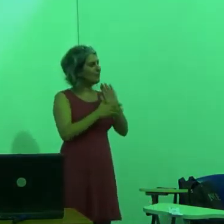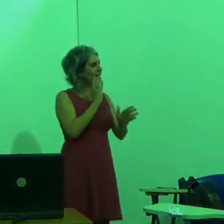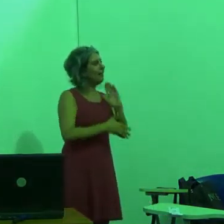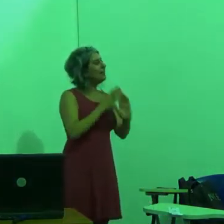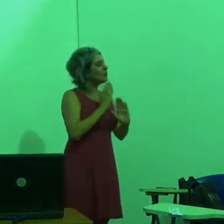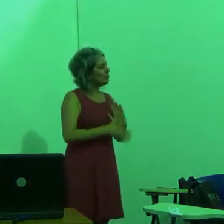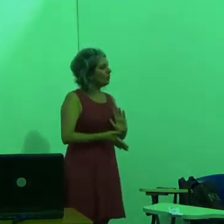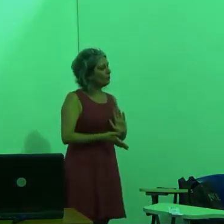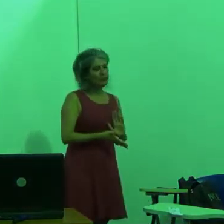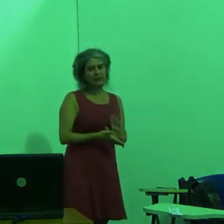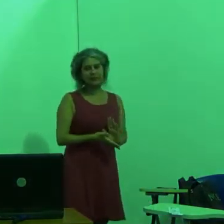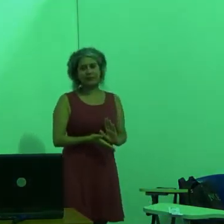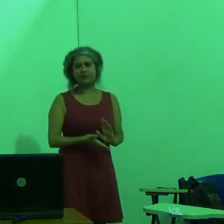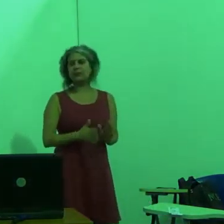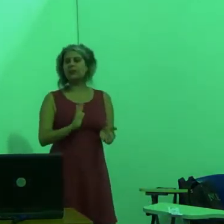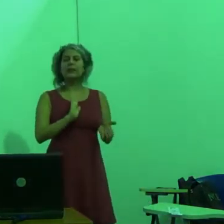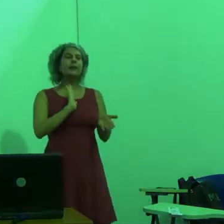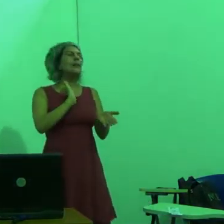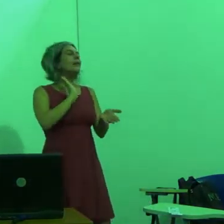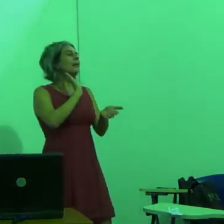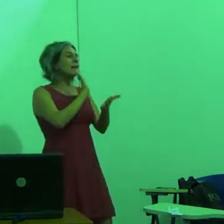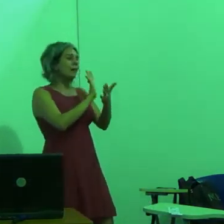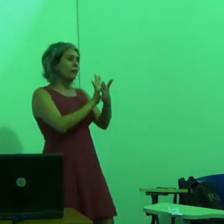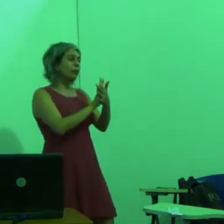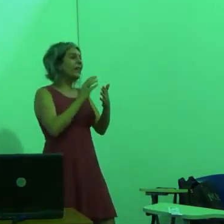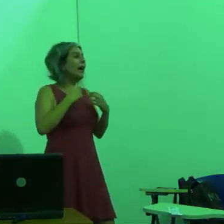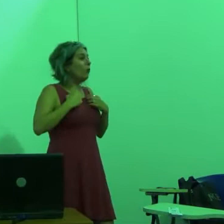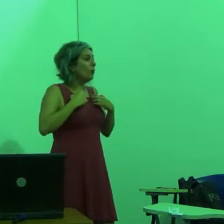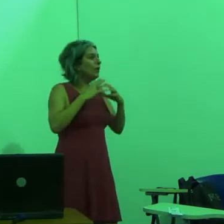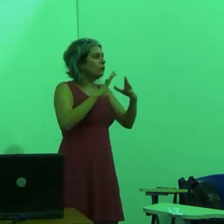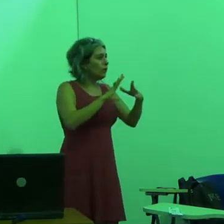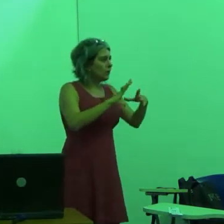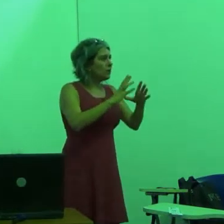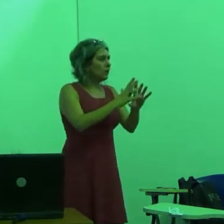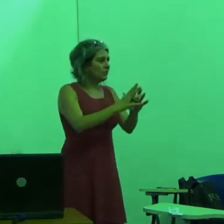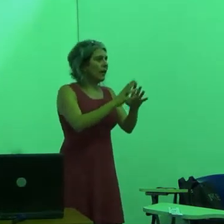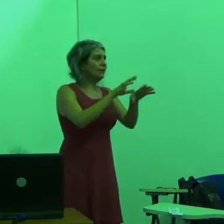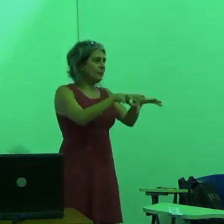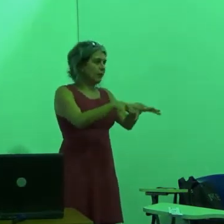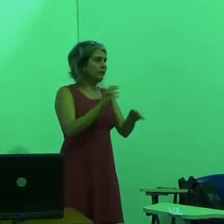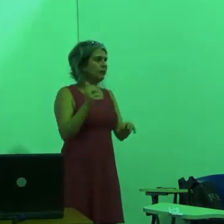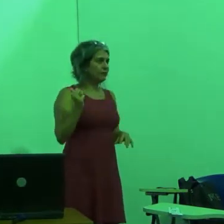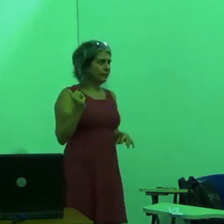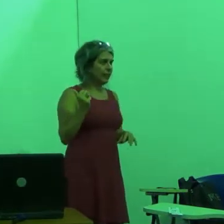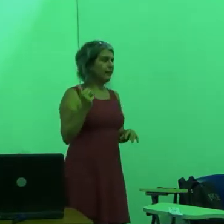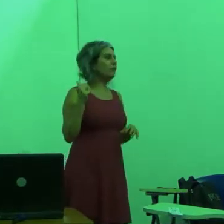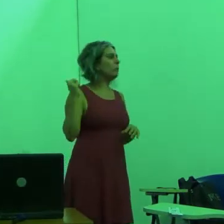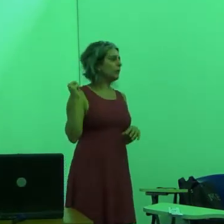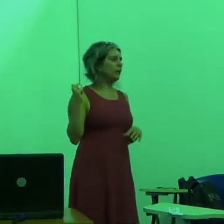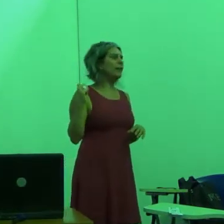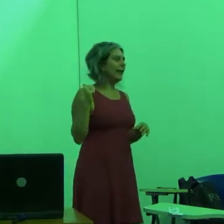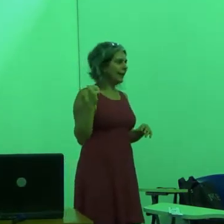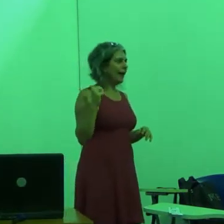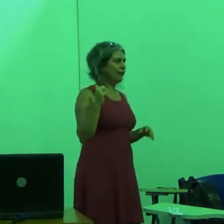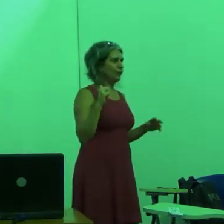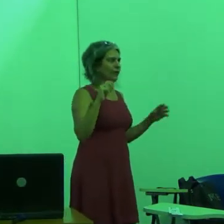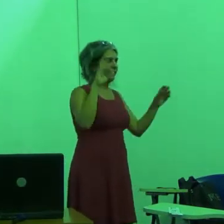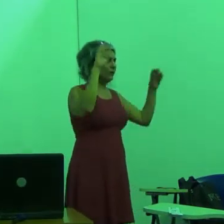pensar de modo muito interessante. Vou dar uma leitura minha de entrada breve nesse gráfico, porque é gráfico, né? Então não tem